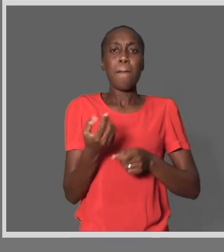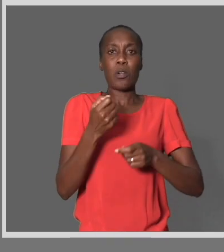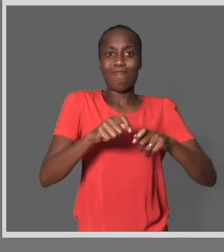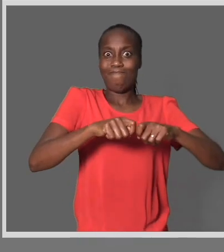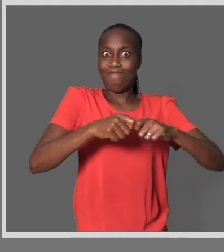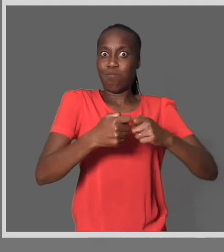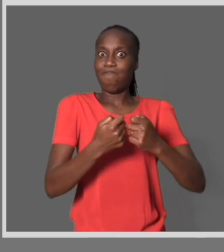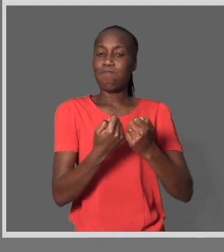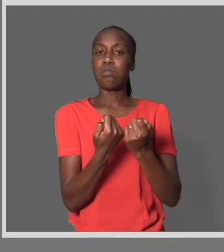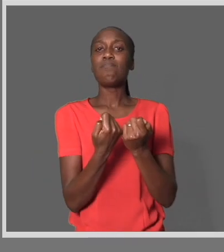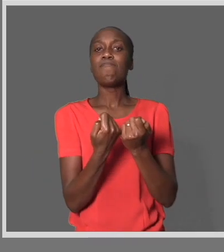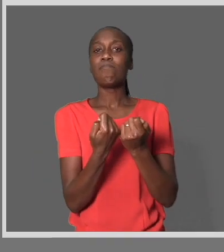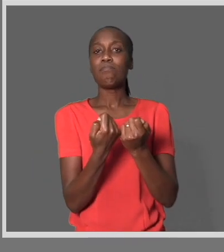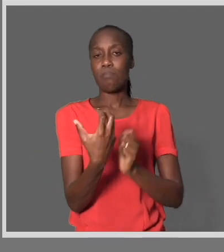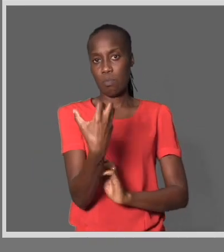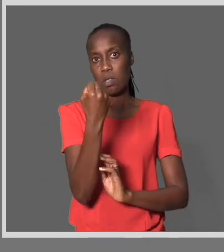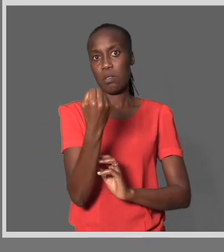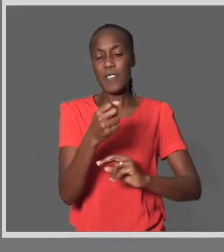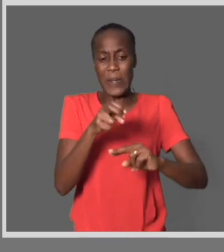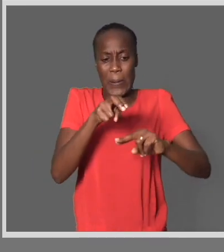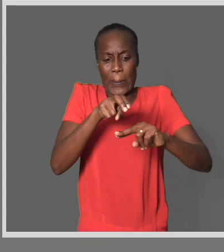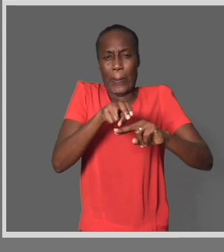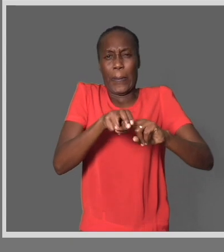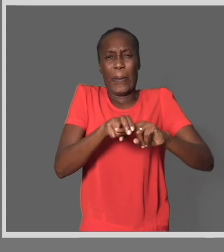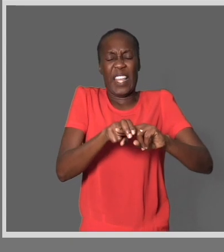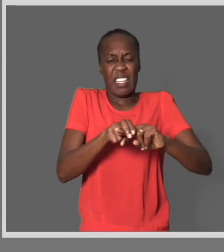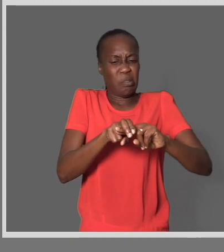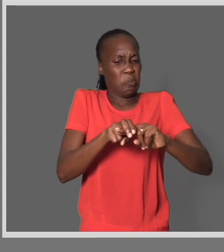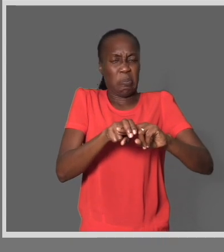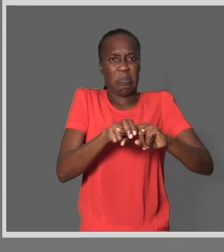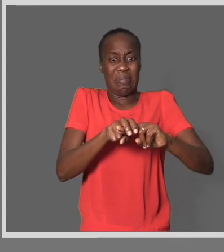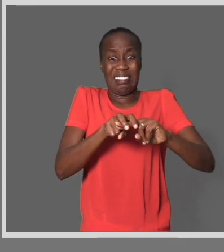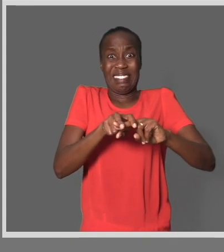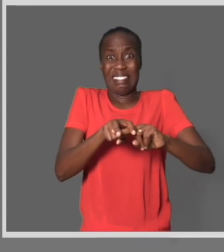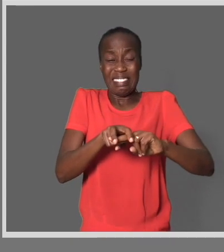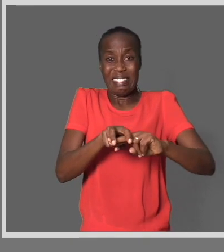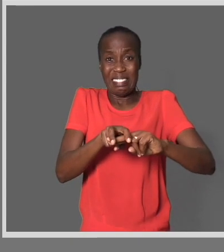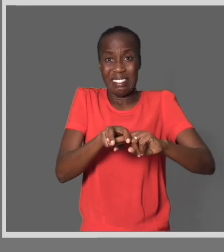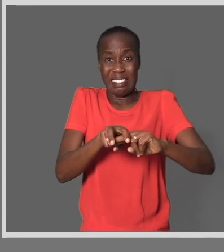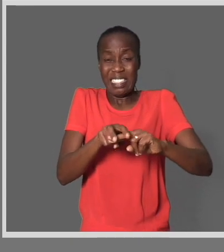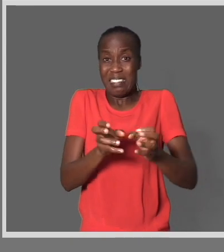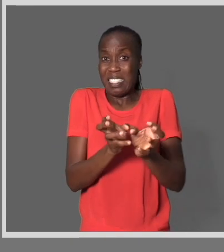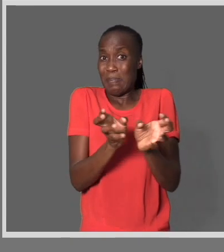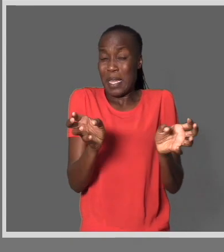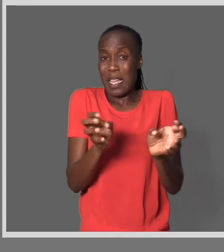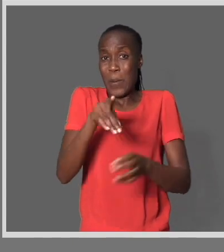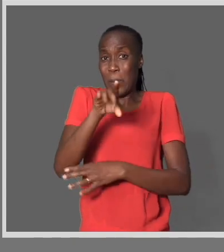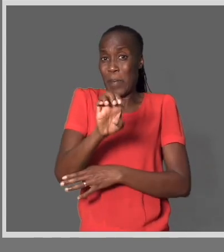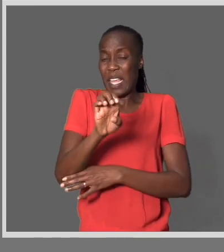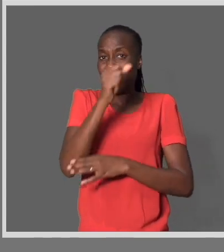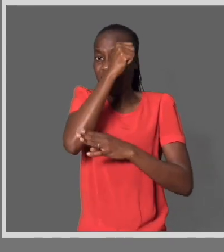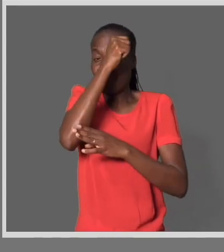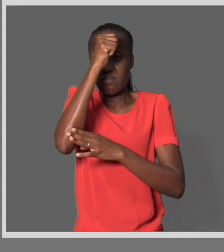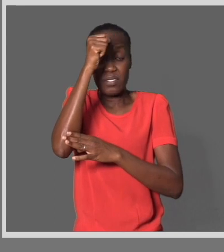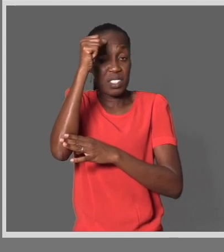tendo contratura em adoção dos pés. Ela vai juntar as pernas e terá dificuldade de separar, numa linguagem mais simples.